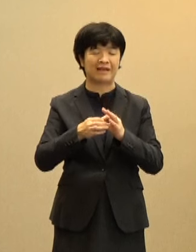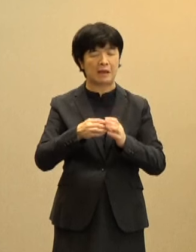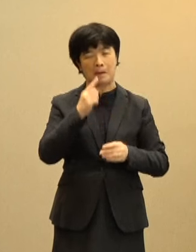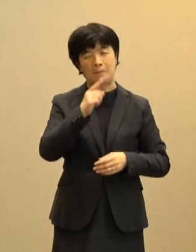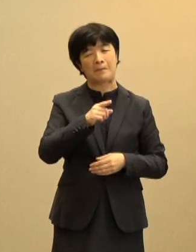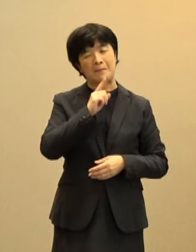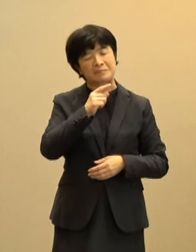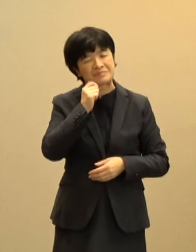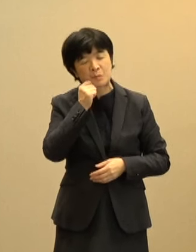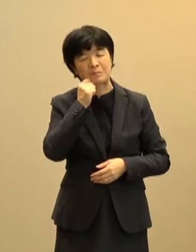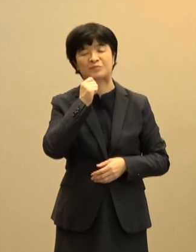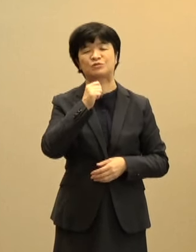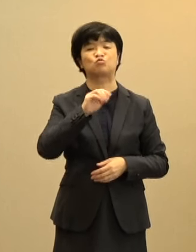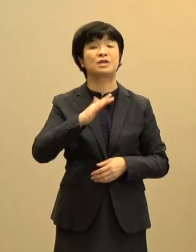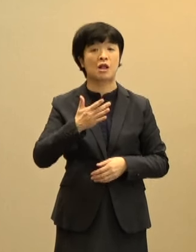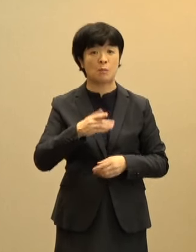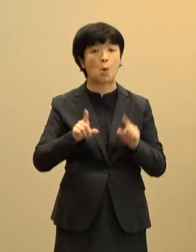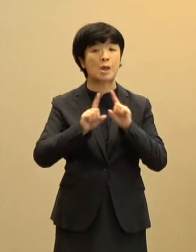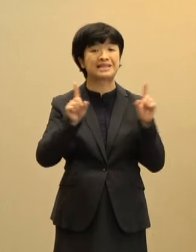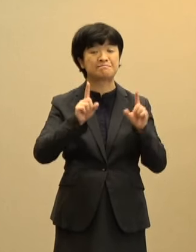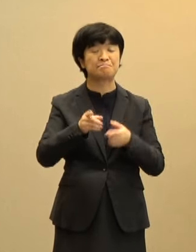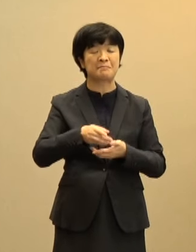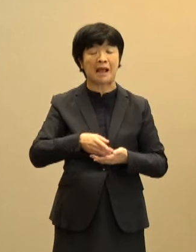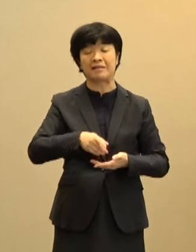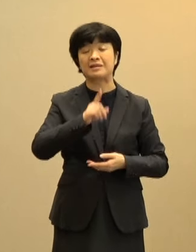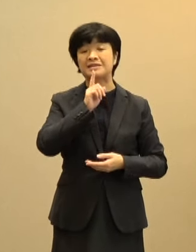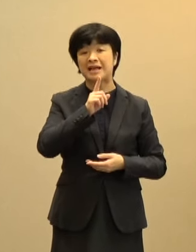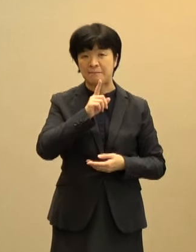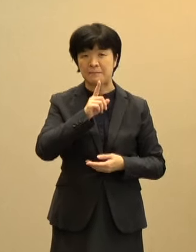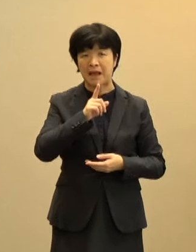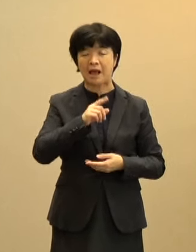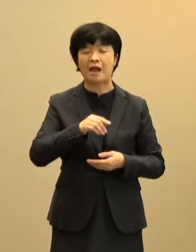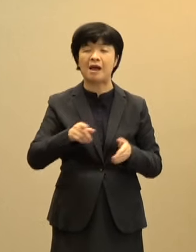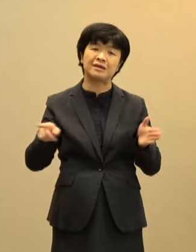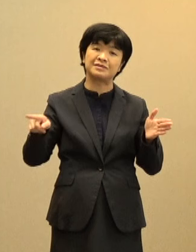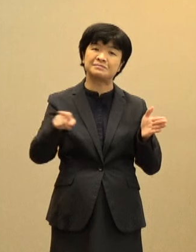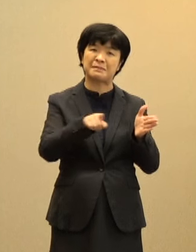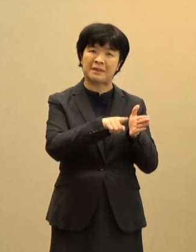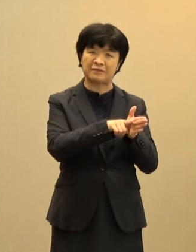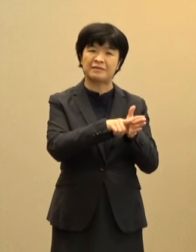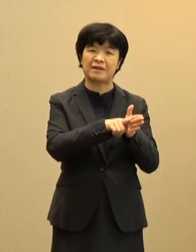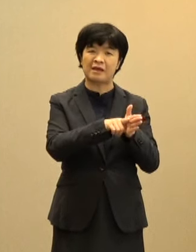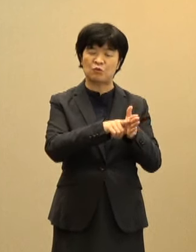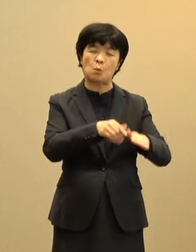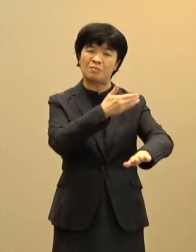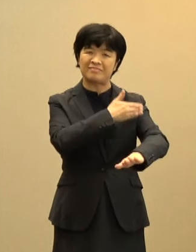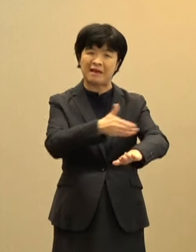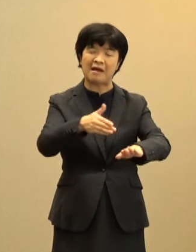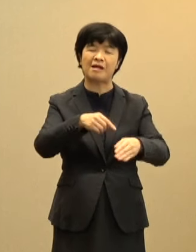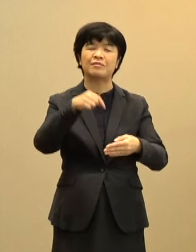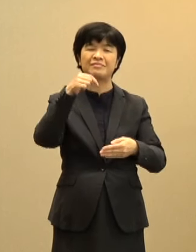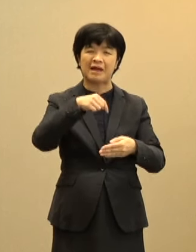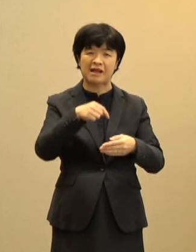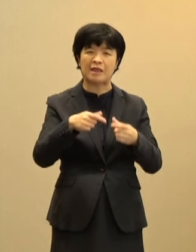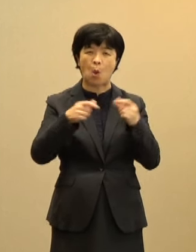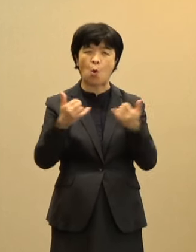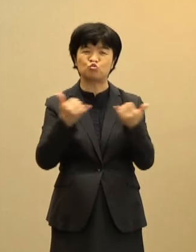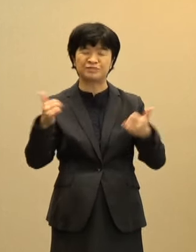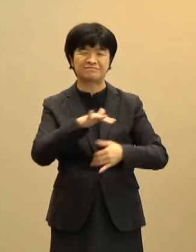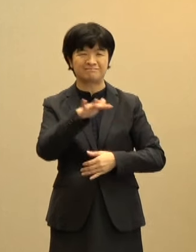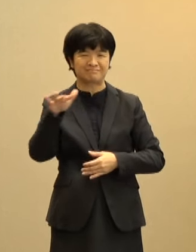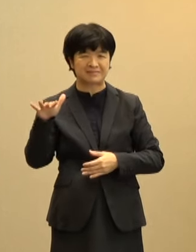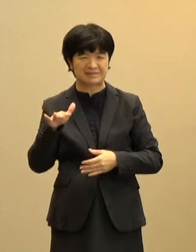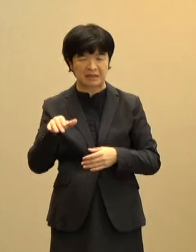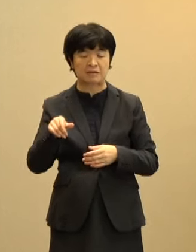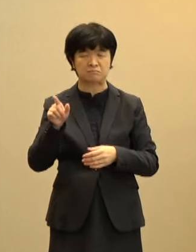メントはしづらいところがありますが、やはり一般論としてはですね、まあ、この間の経緯の中でですね、国民の皆さん方のやは